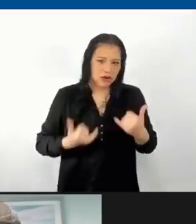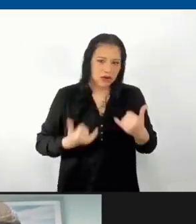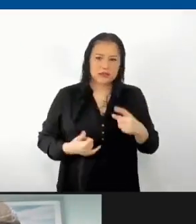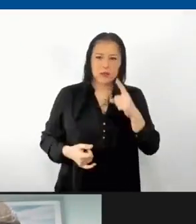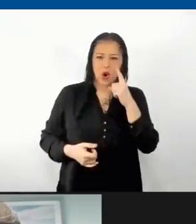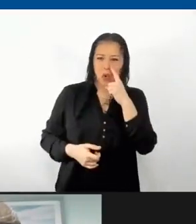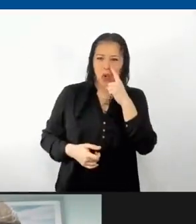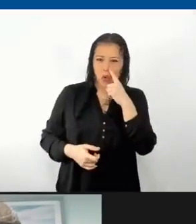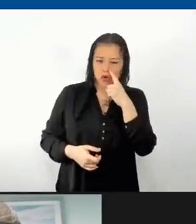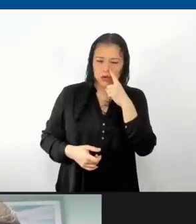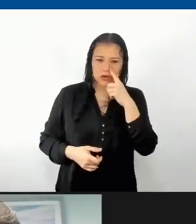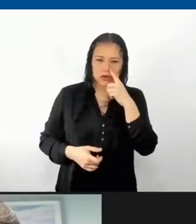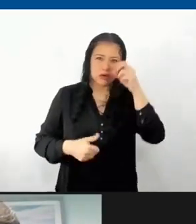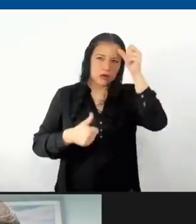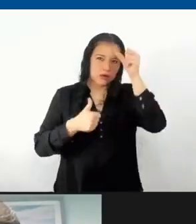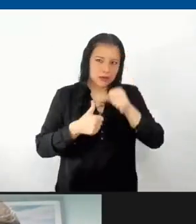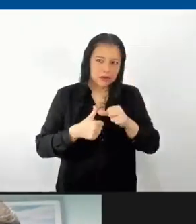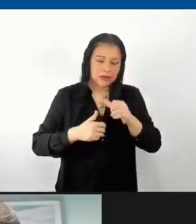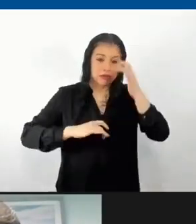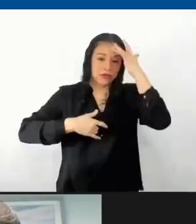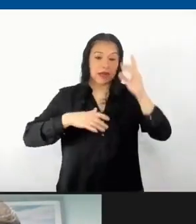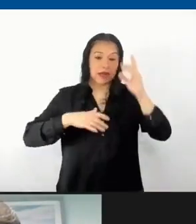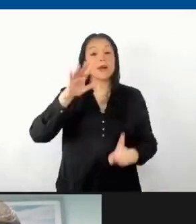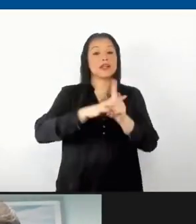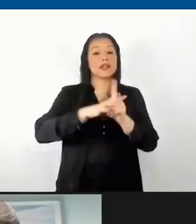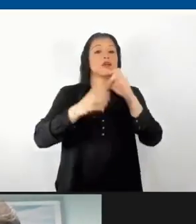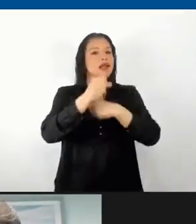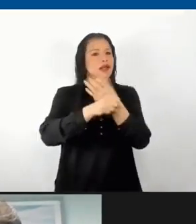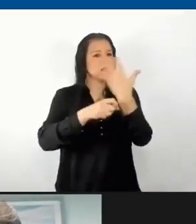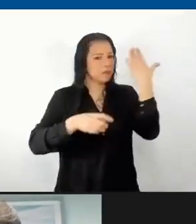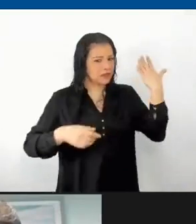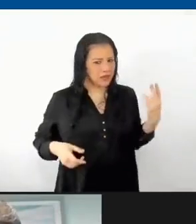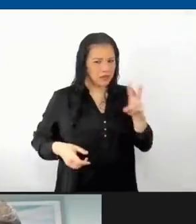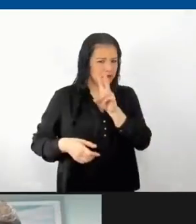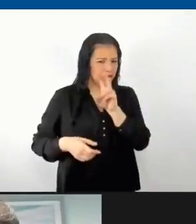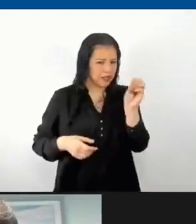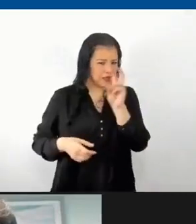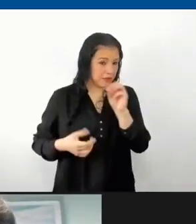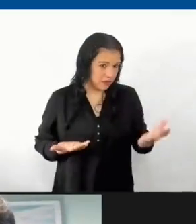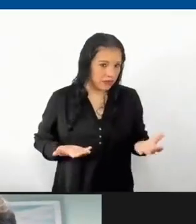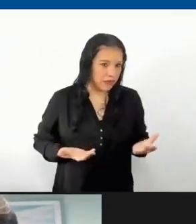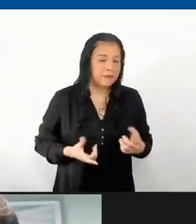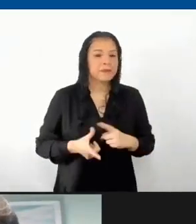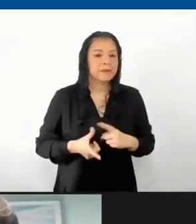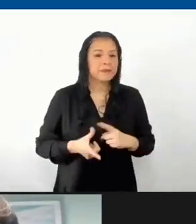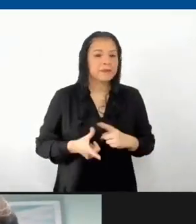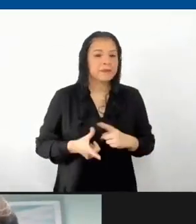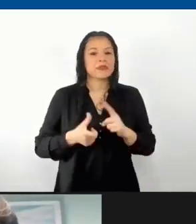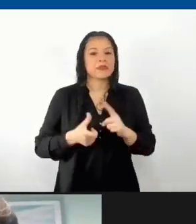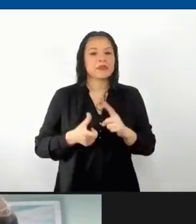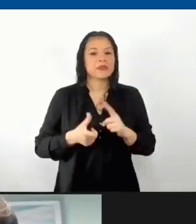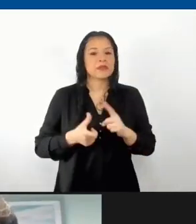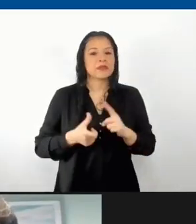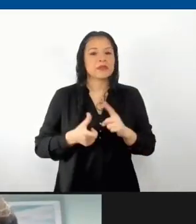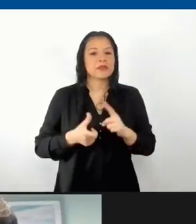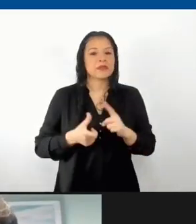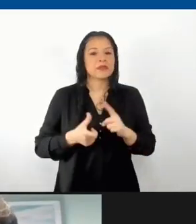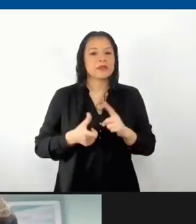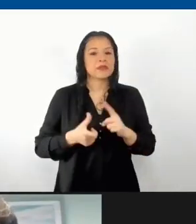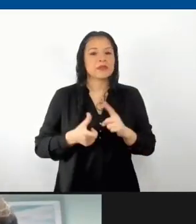esta enfermedad se descubrió el año pasado, o sea que, digamos, los sobrevivientes